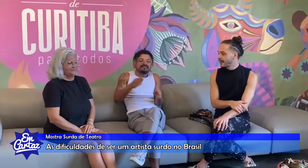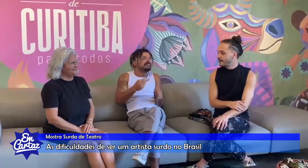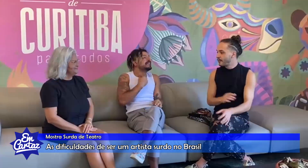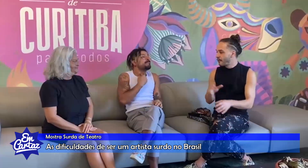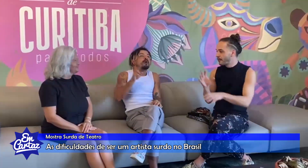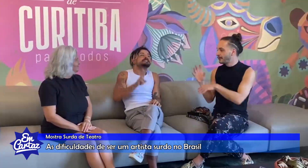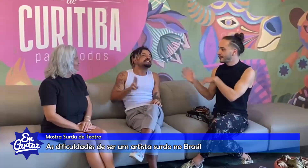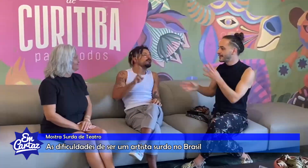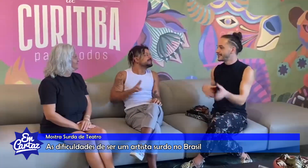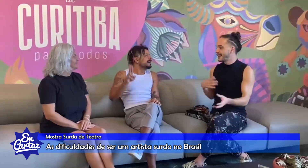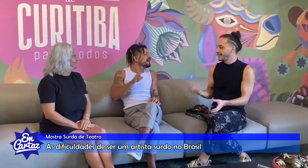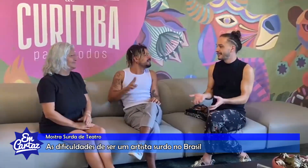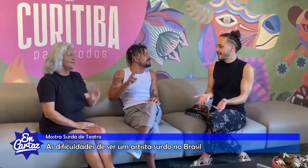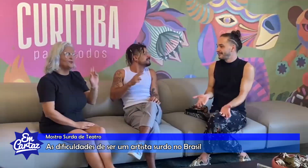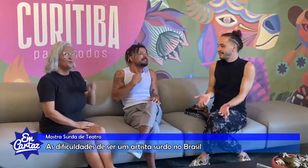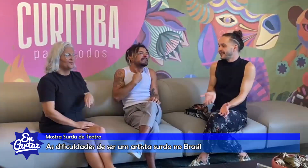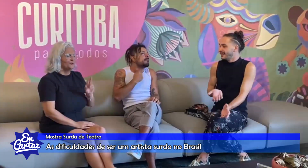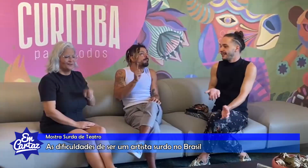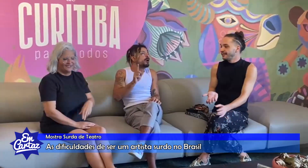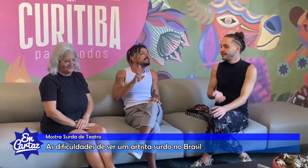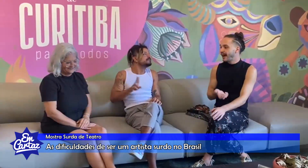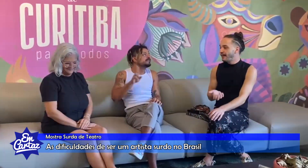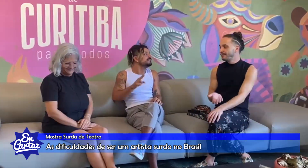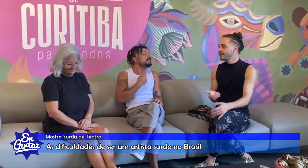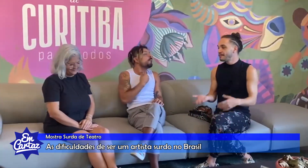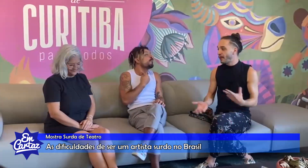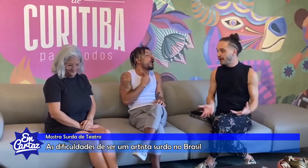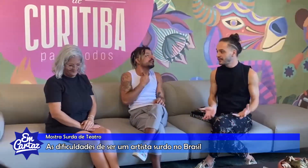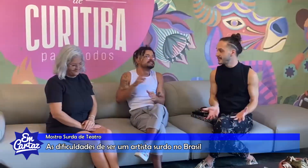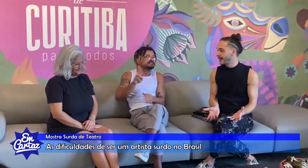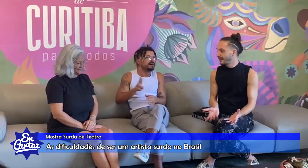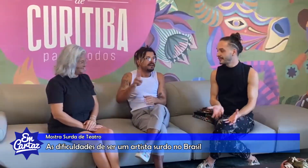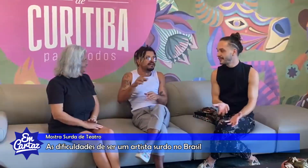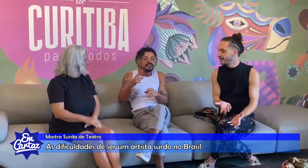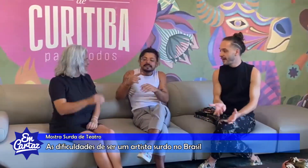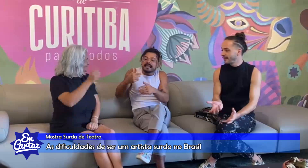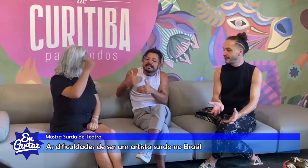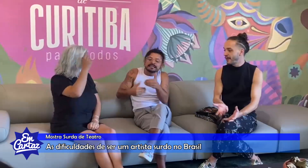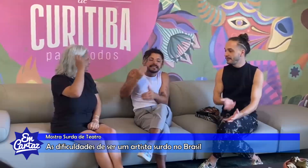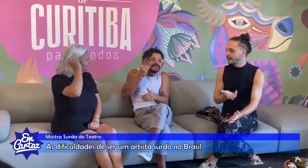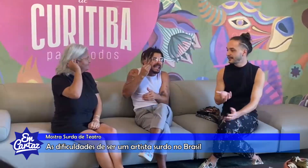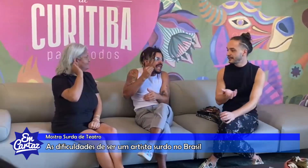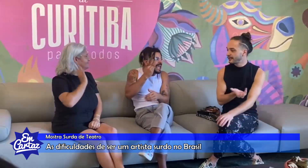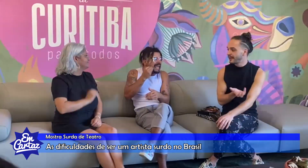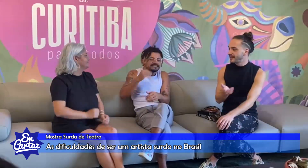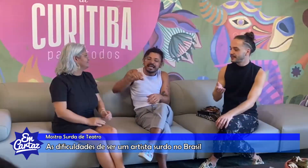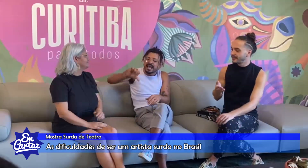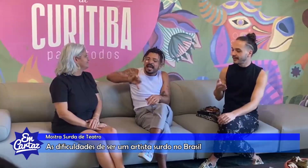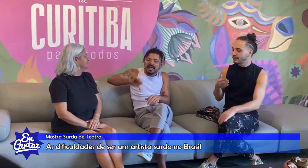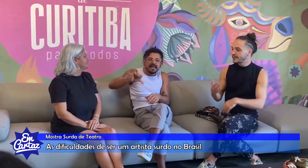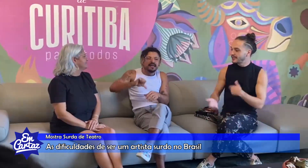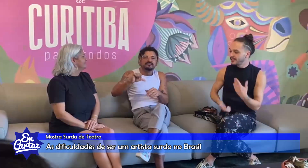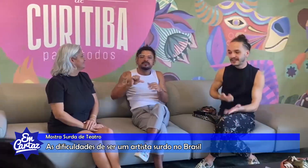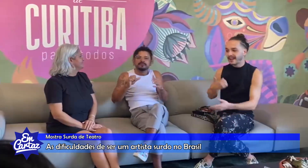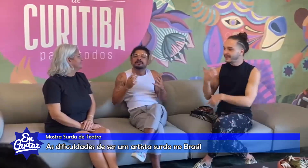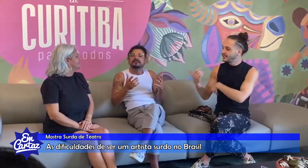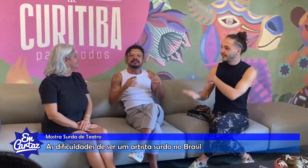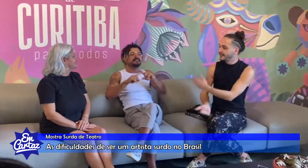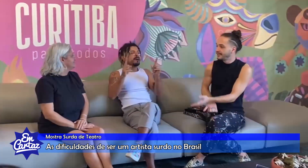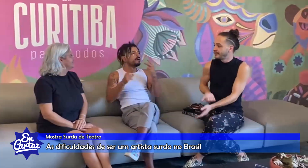um robô automatizado, que não dá, não se pode usar, não é um tradutor, né? Isso está em processo de teste ainda,